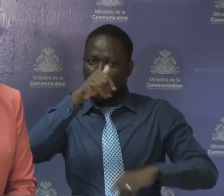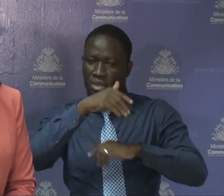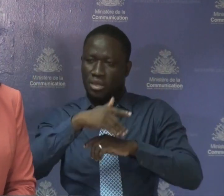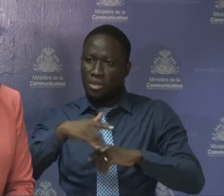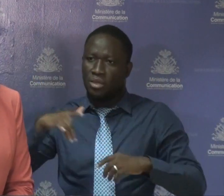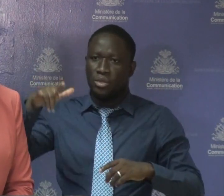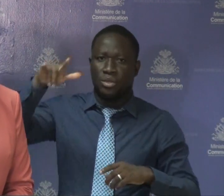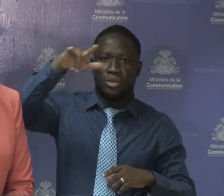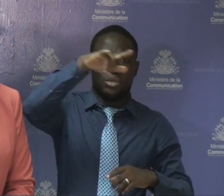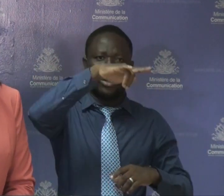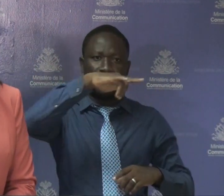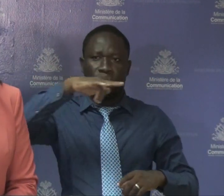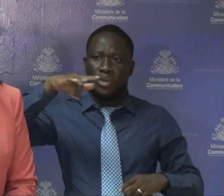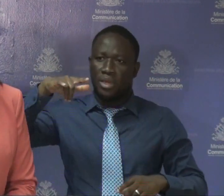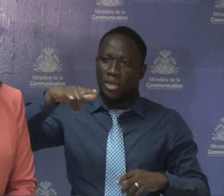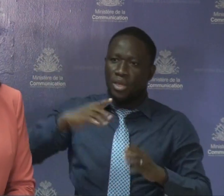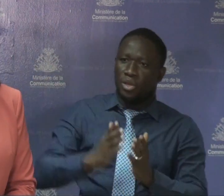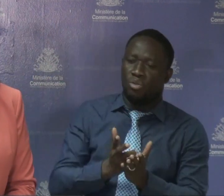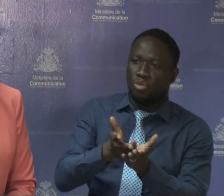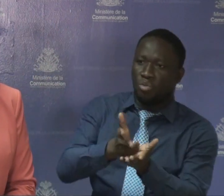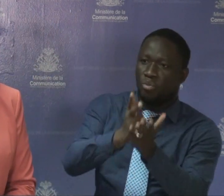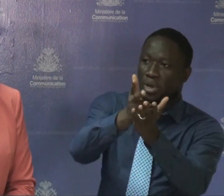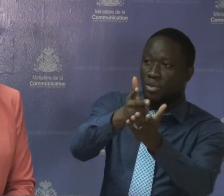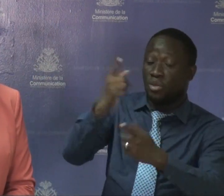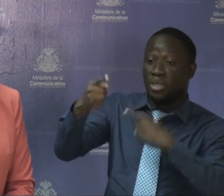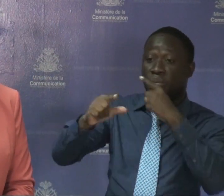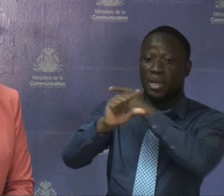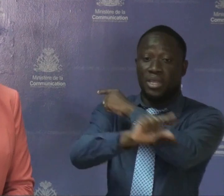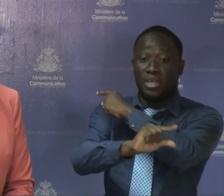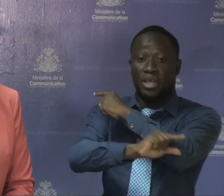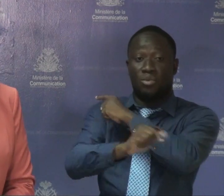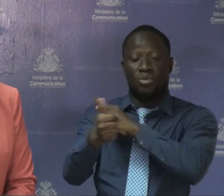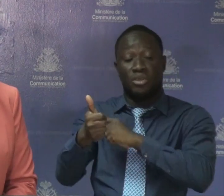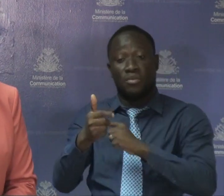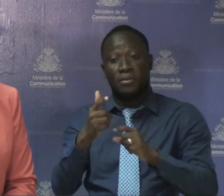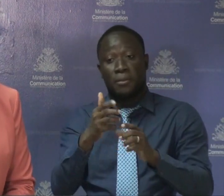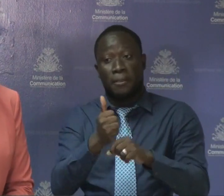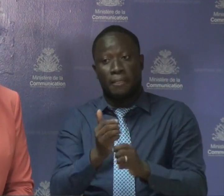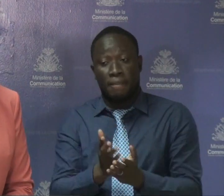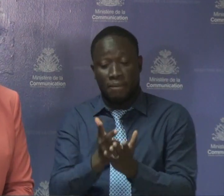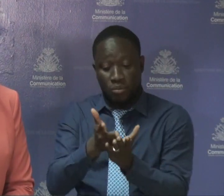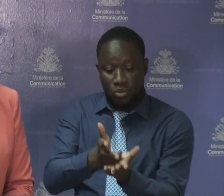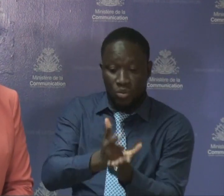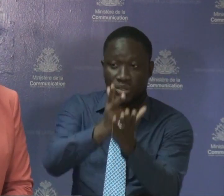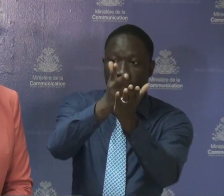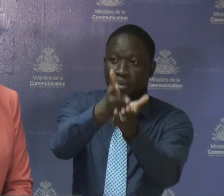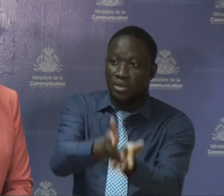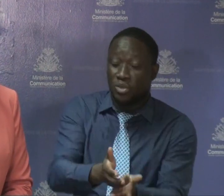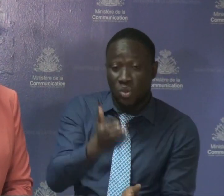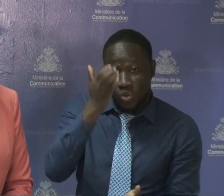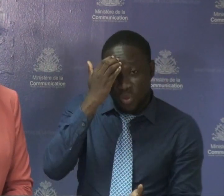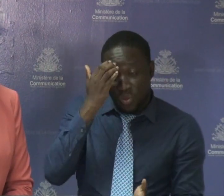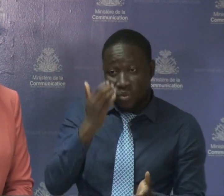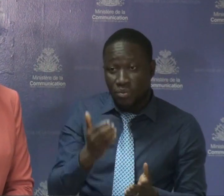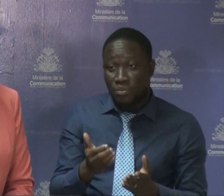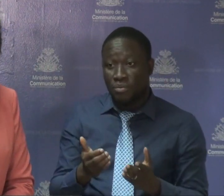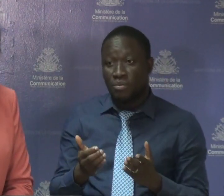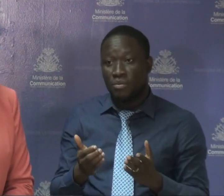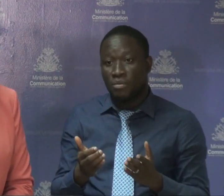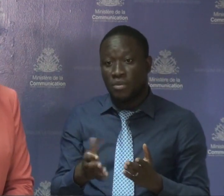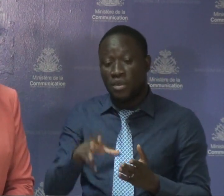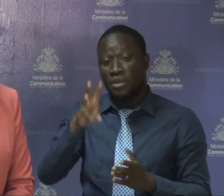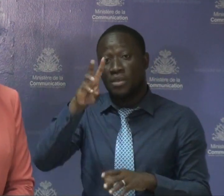Hein? Nous montons en bateau. Moi-même, je vais aller à la Gonave. Notre jour dernier, il faut aller à la Gonave, dans un petit bateau. Nous, on est au moins arrêté au